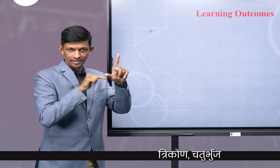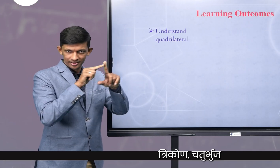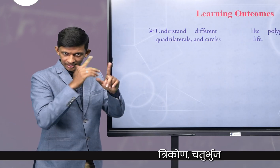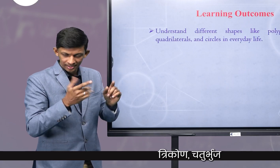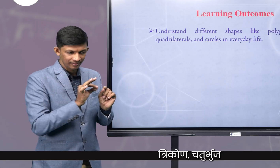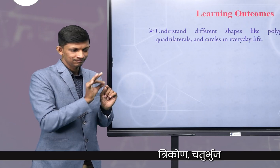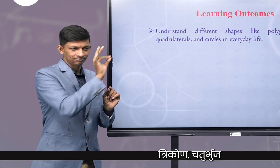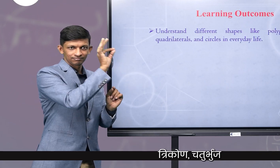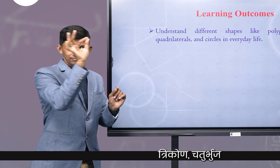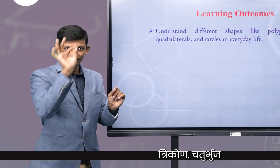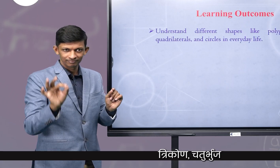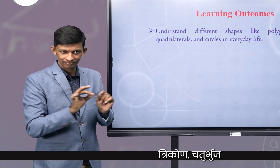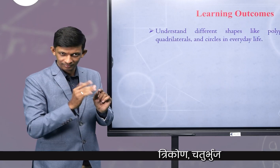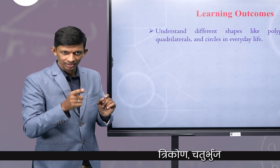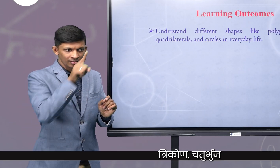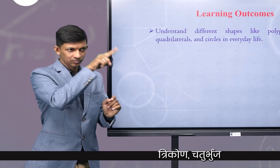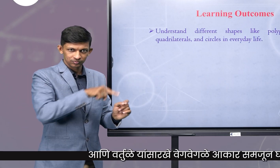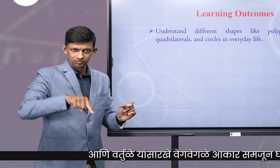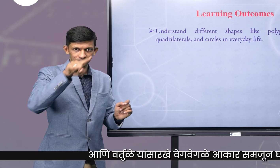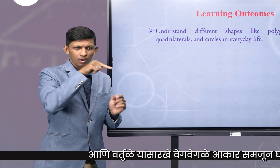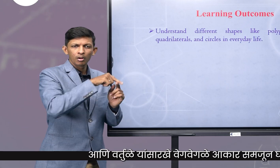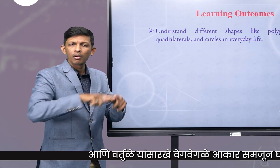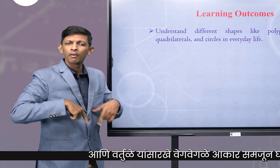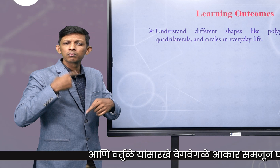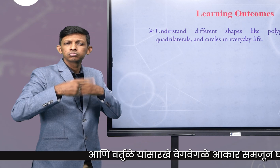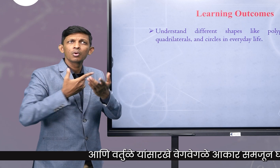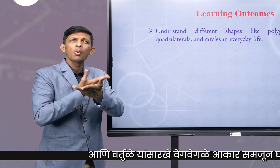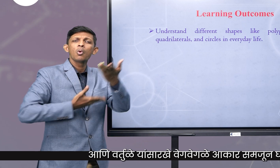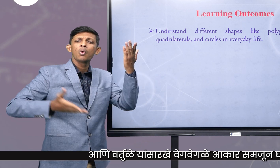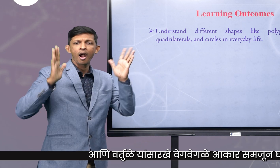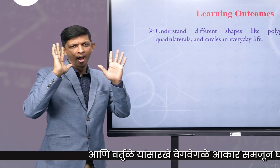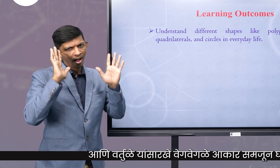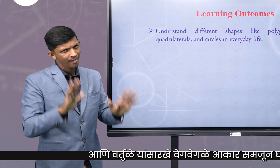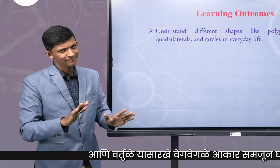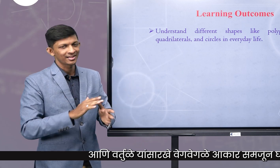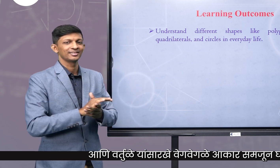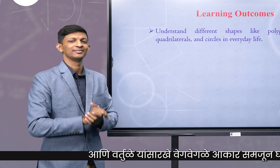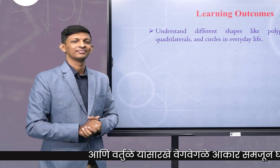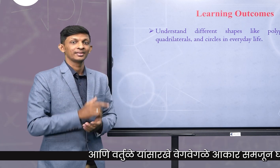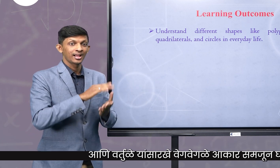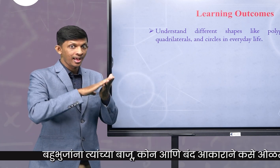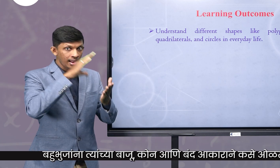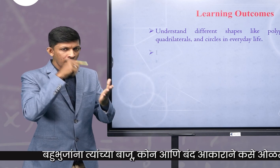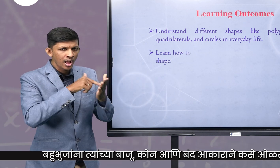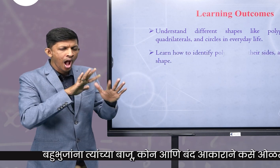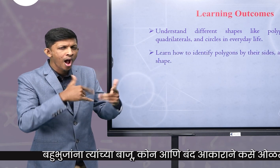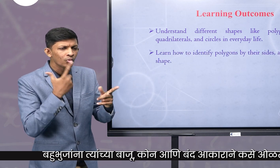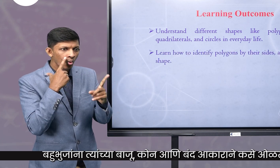त्रिकोण, चतुर्भुज आणि वर्तुळे यांसारखे वेगवेगळे आकार समजून घ्या. बहुभुजांना त्यांच्या